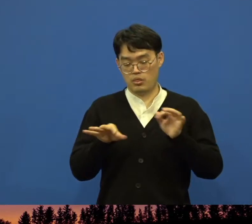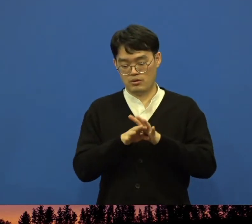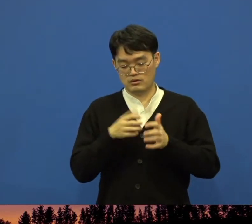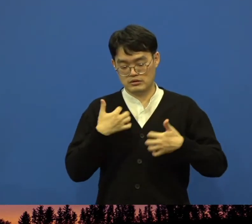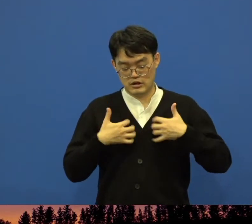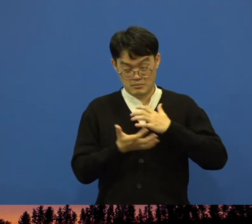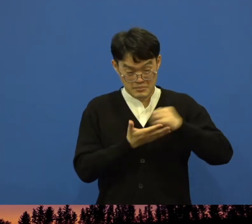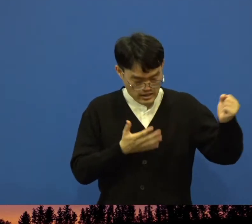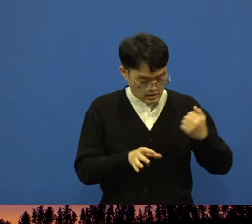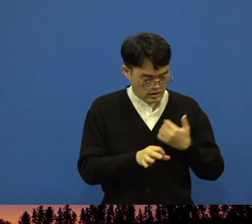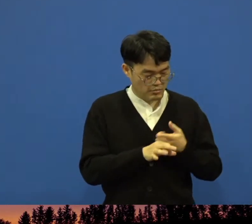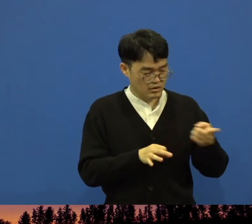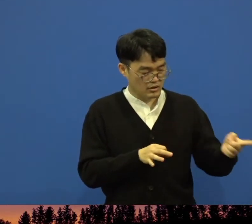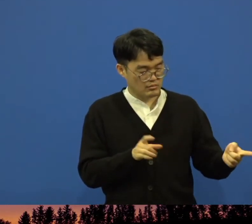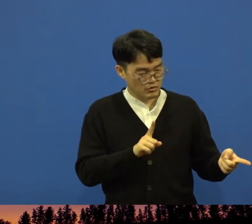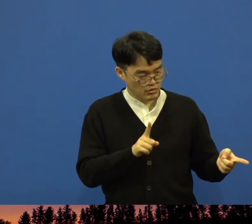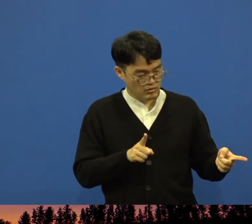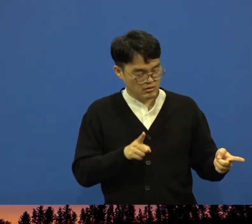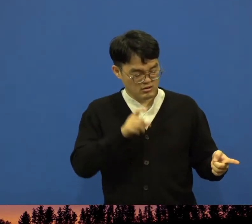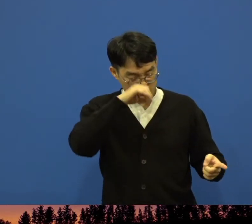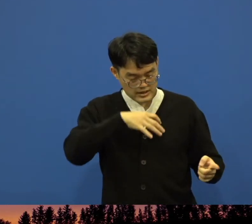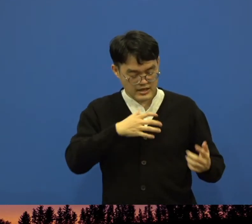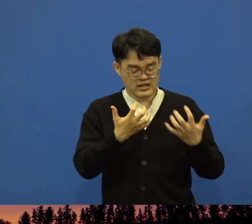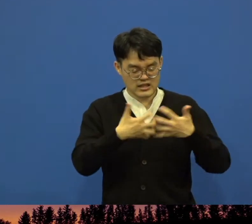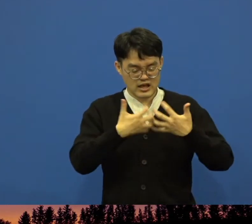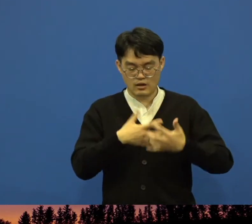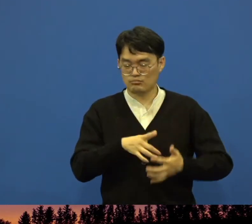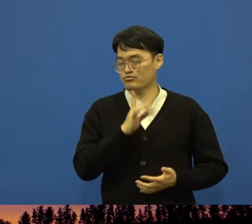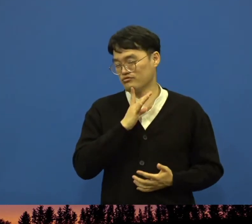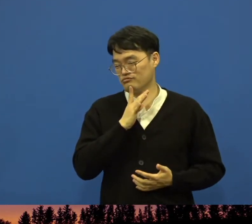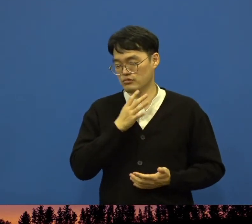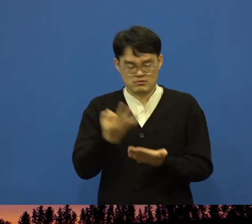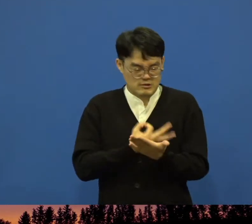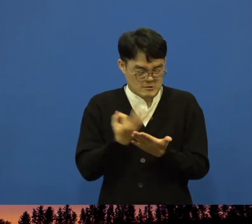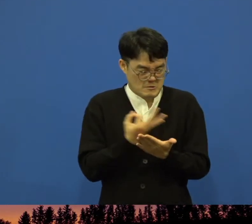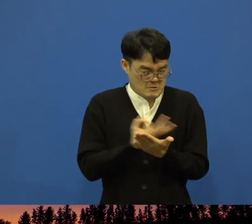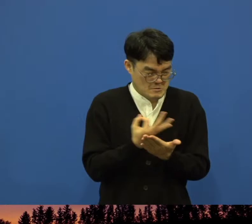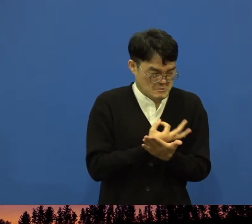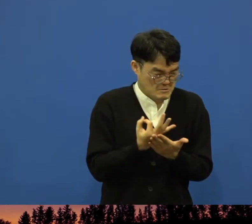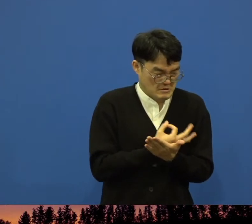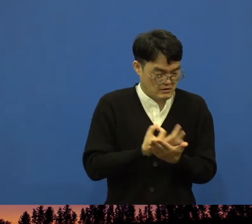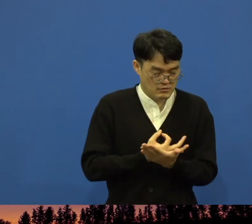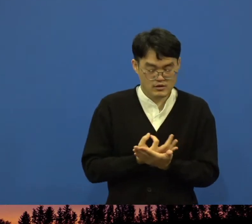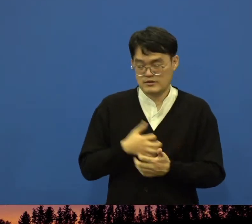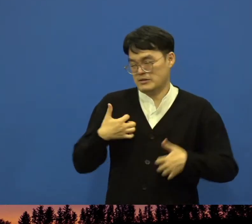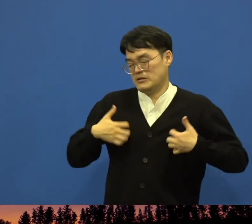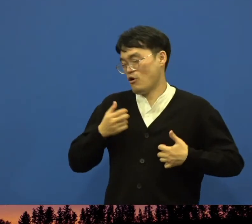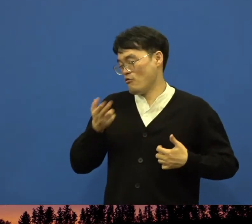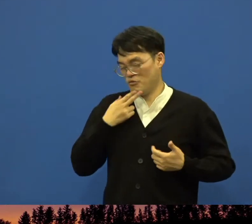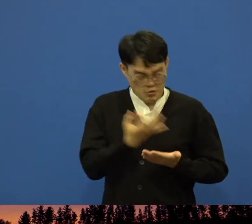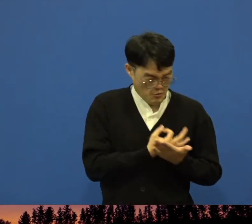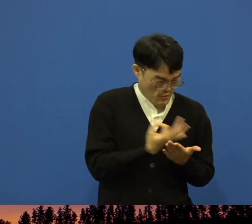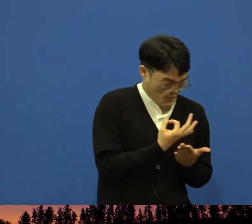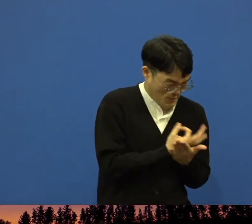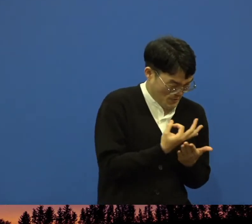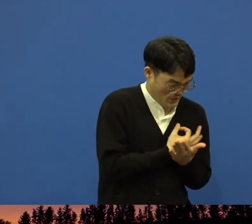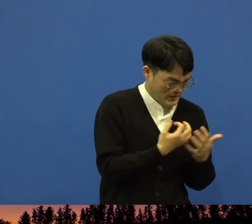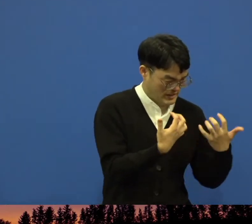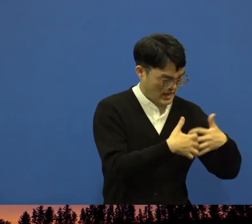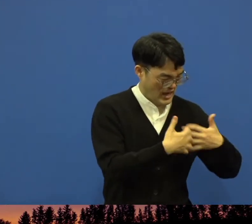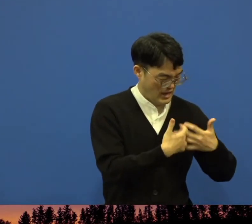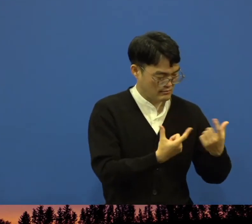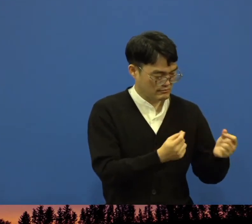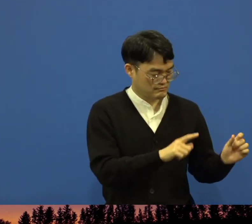거예요. 뭐 즐거움도 모르고 돈 버는 그 일 외에는 아무것도 그냥